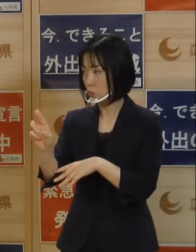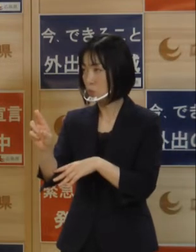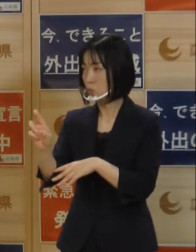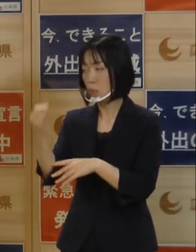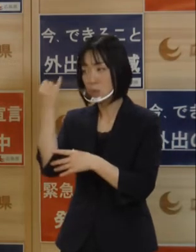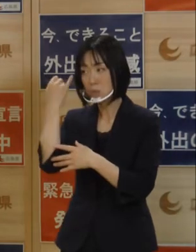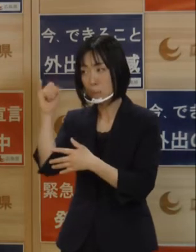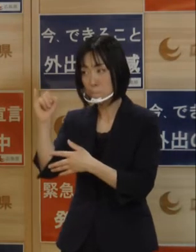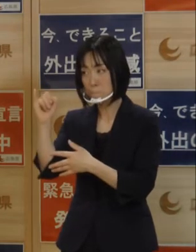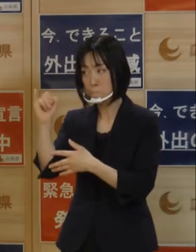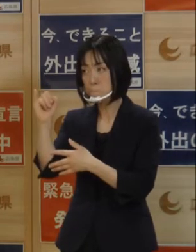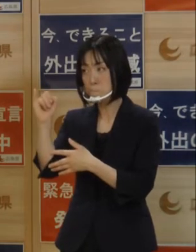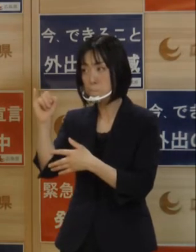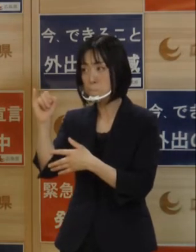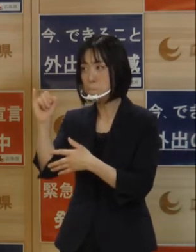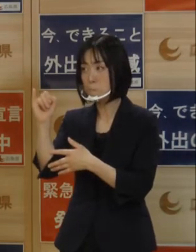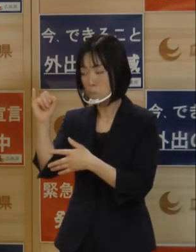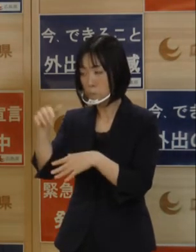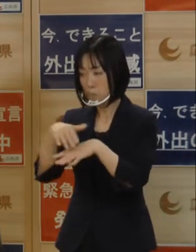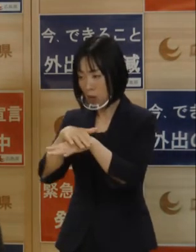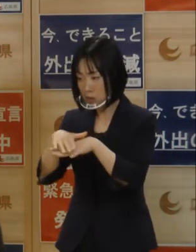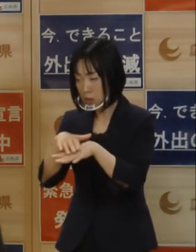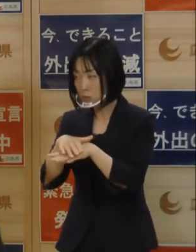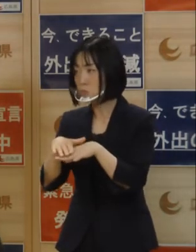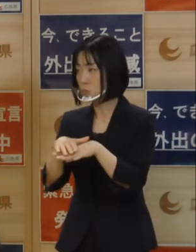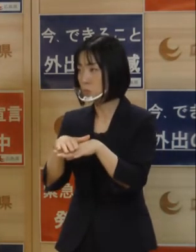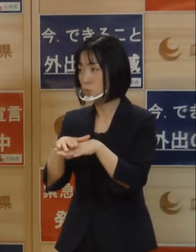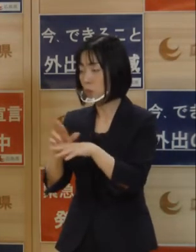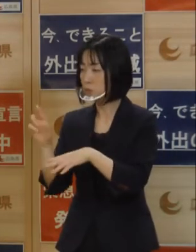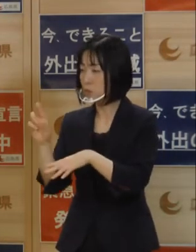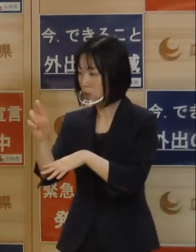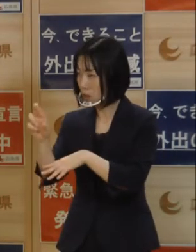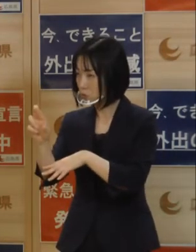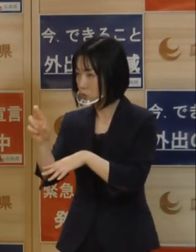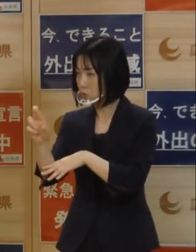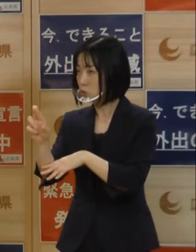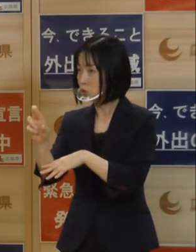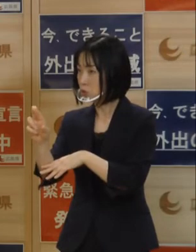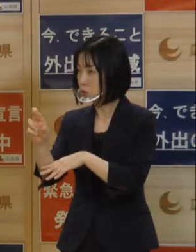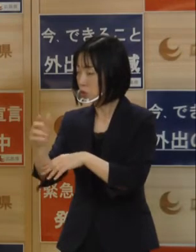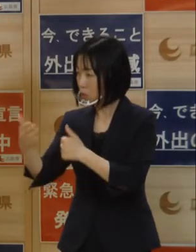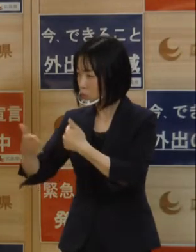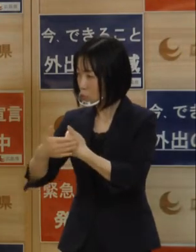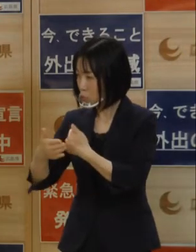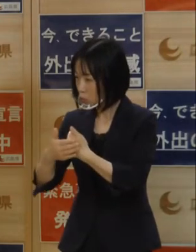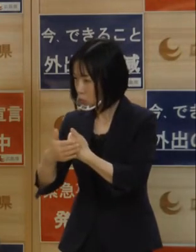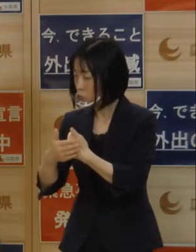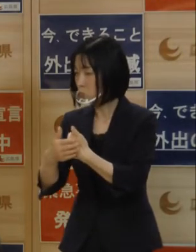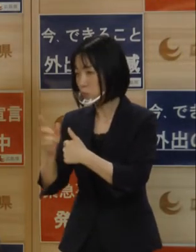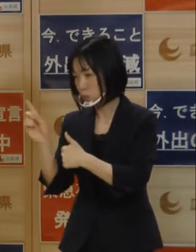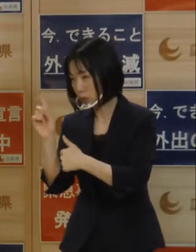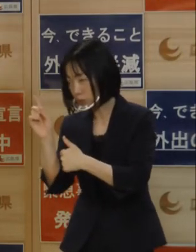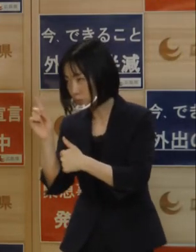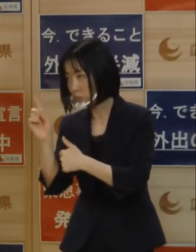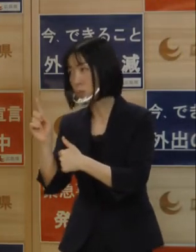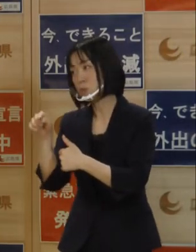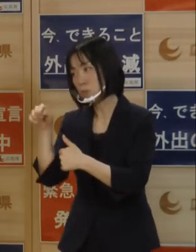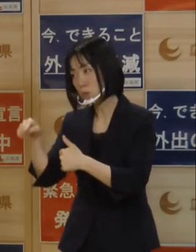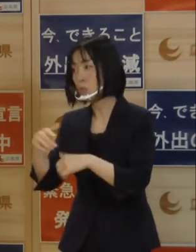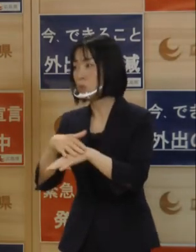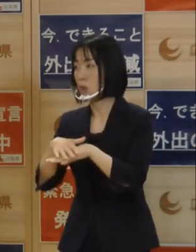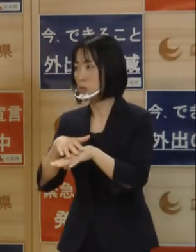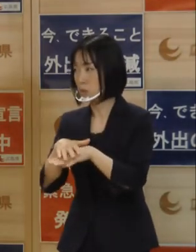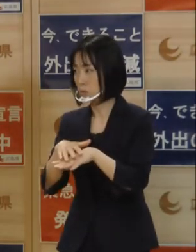意見というか、そういったことも非常に重要になる。JR からどういった妥協が得られるようになるのかということも重要なことであります